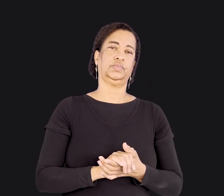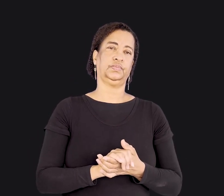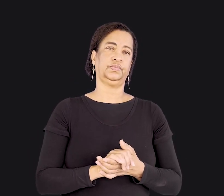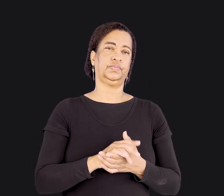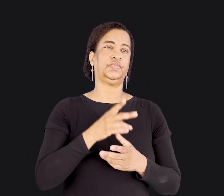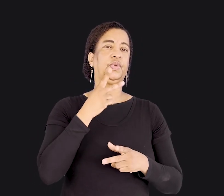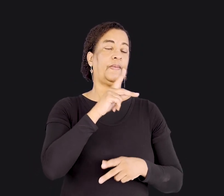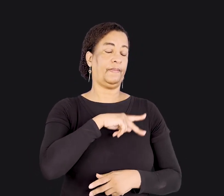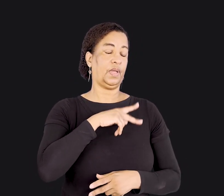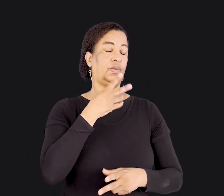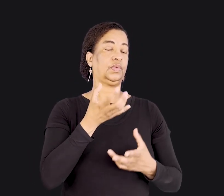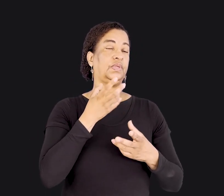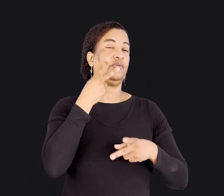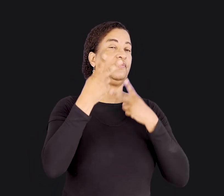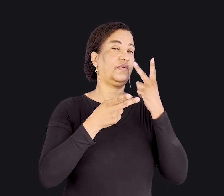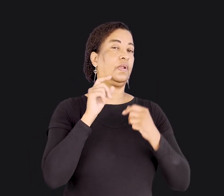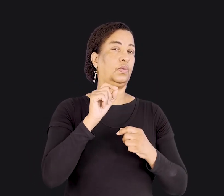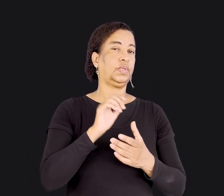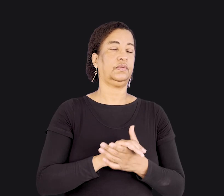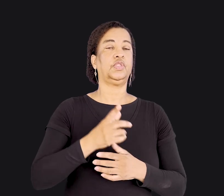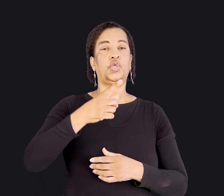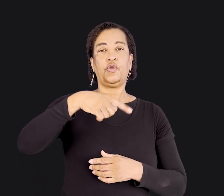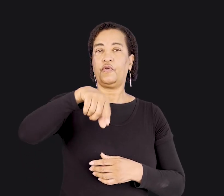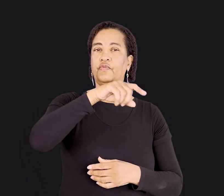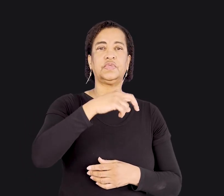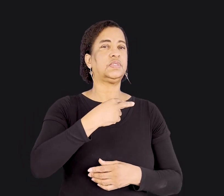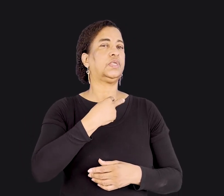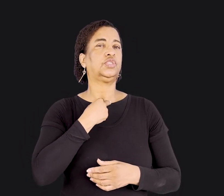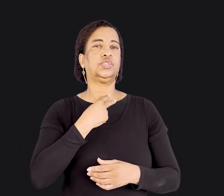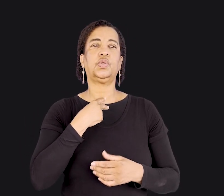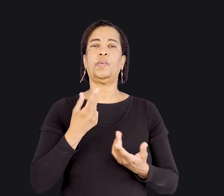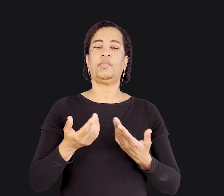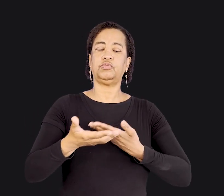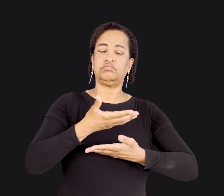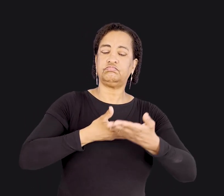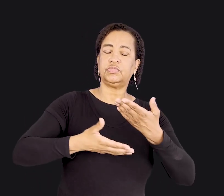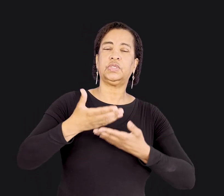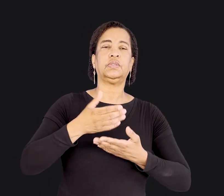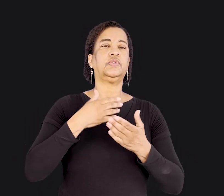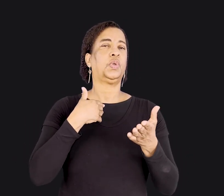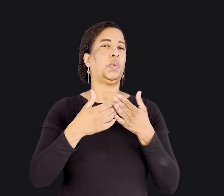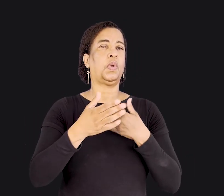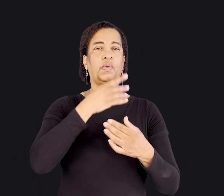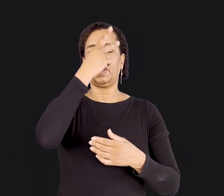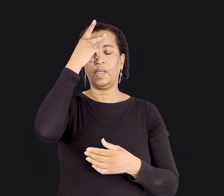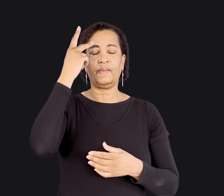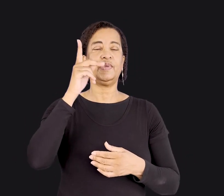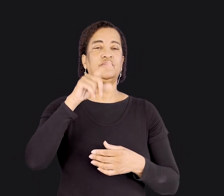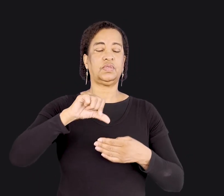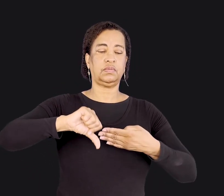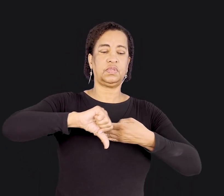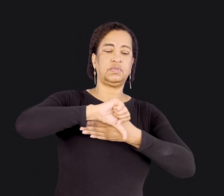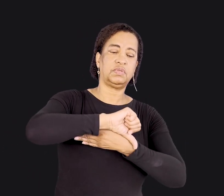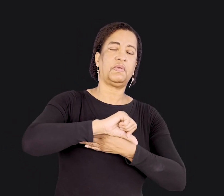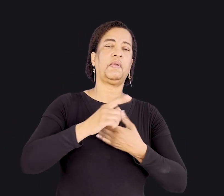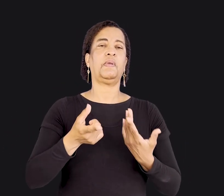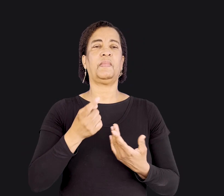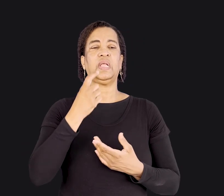que Paulo quis dizer nesta carta é: vocês não devem associar-se com qualquer que, dizendo-se irmão, seja imoral, avarento,